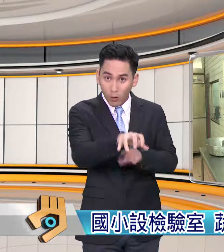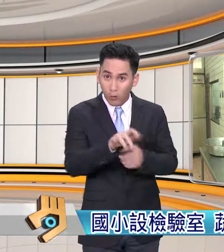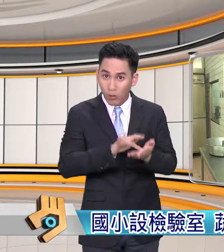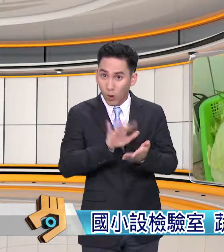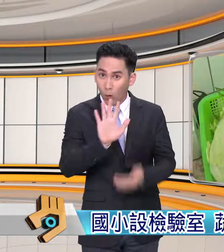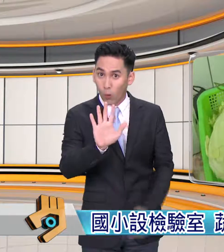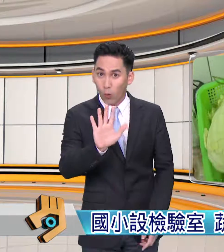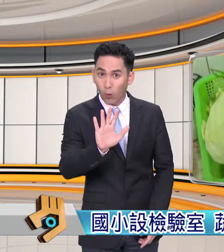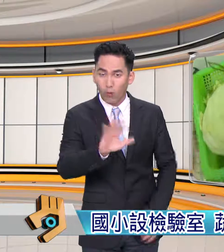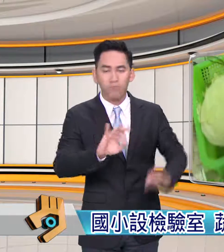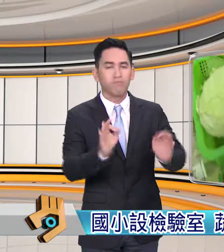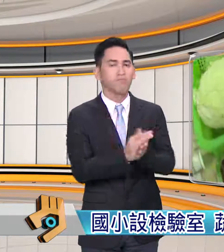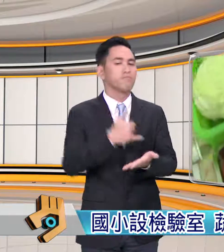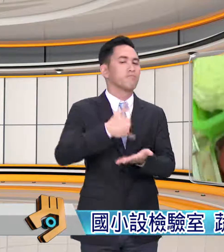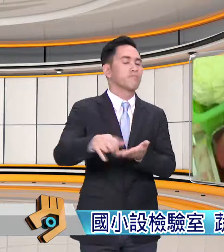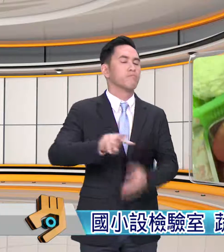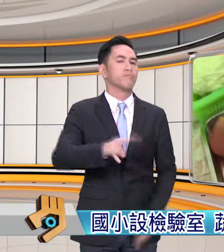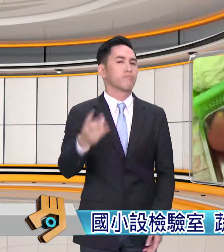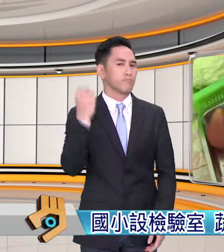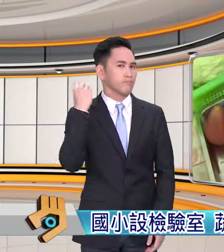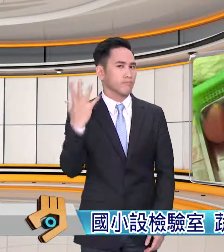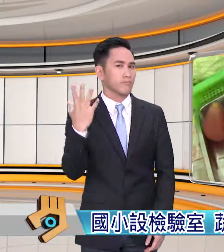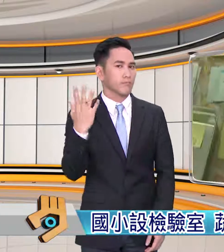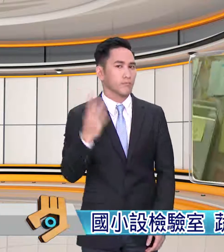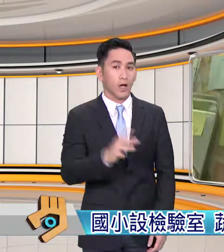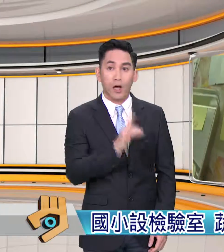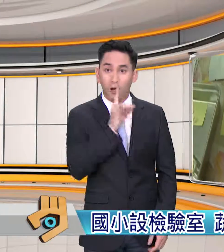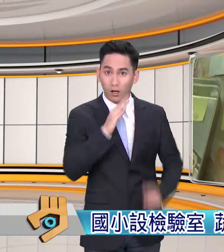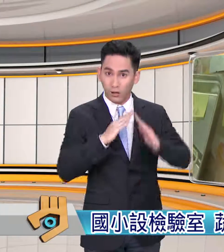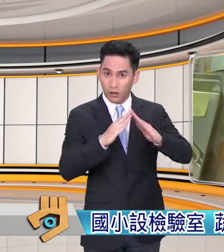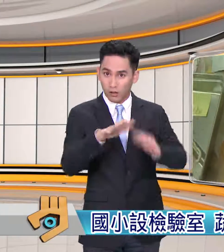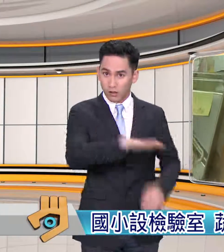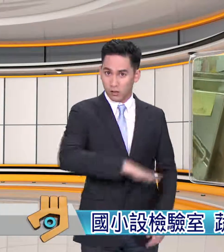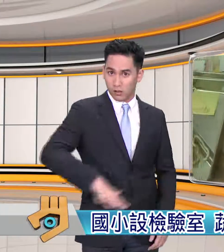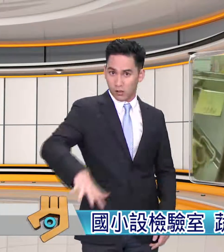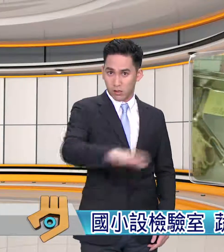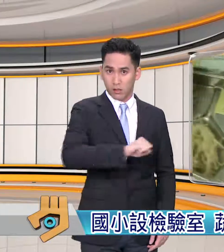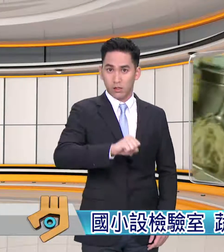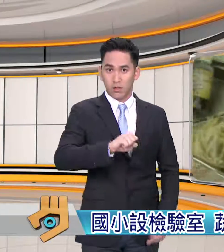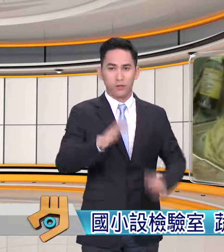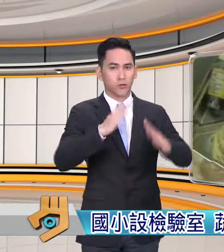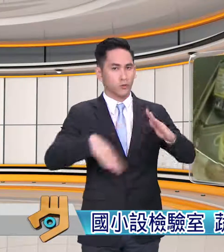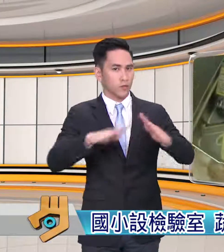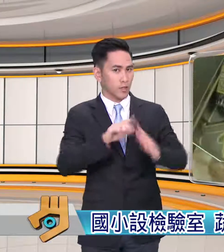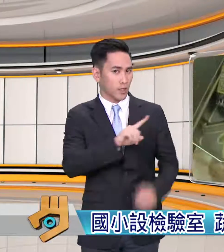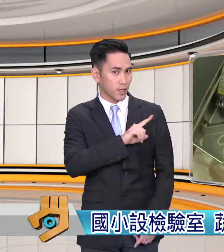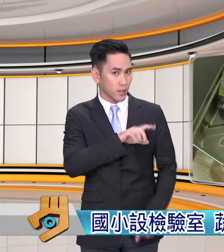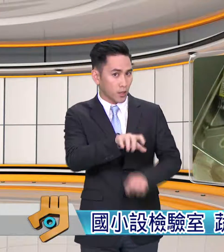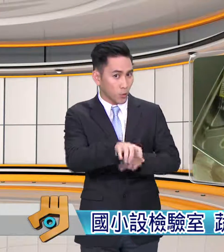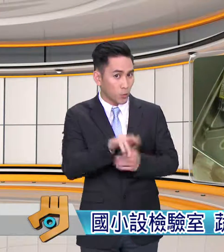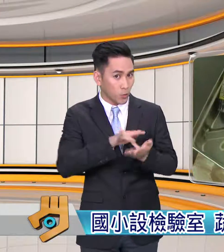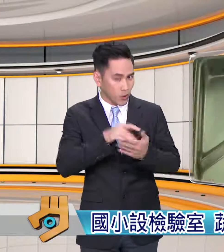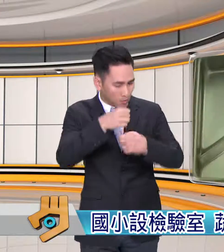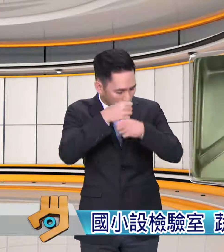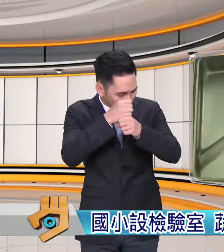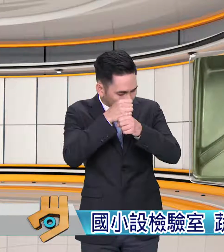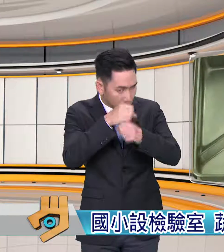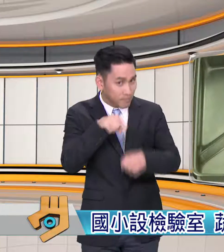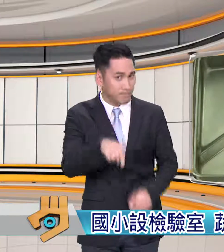马上退货换新，而这也是台中市第一所自主检验农药残留的学